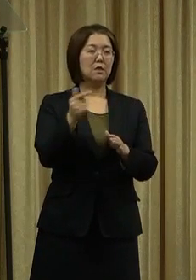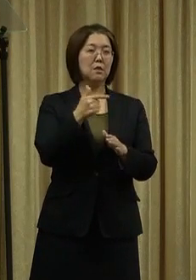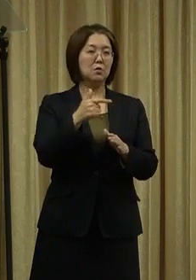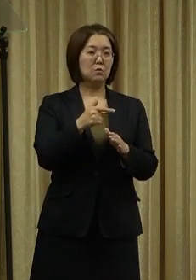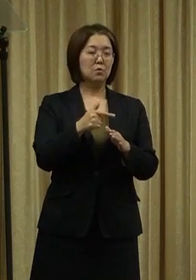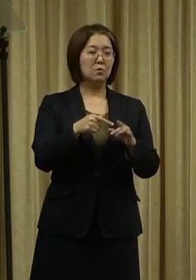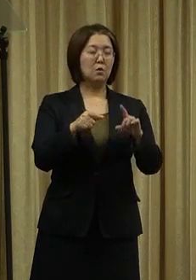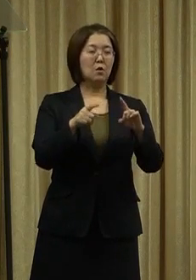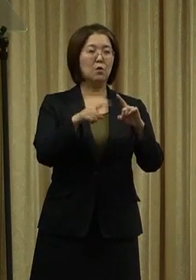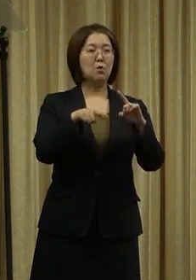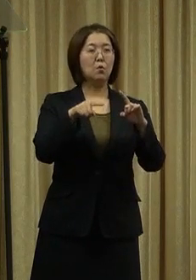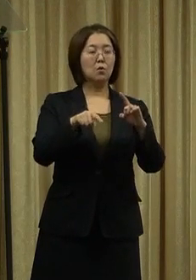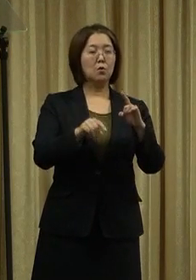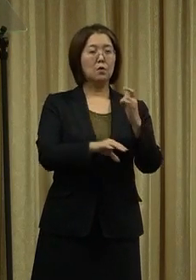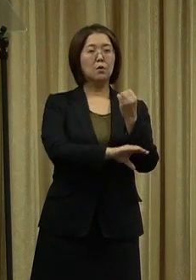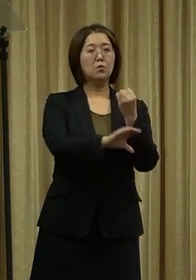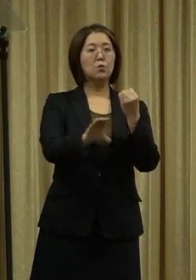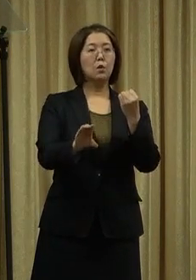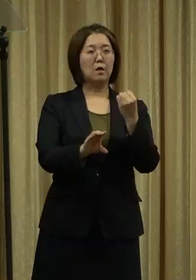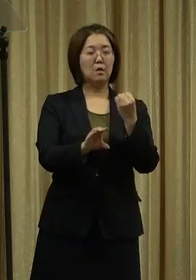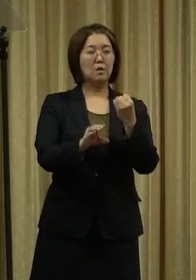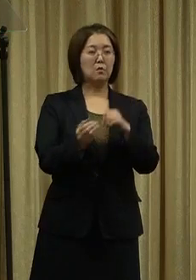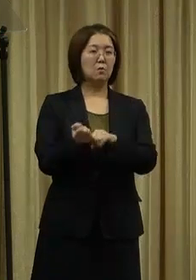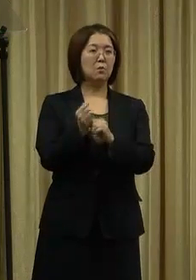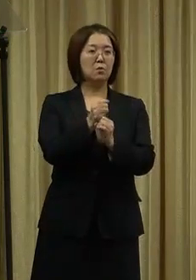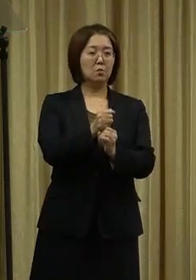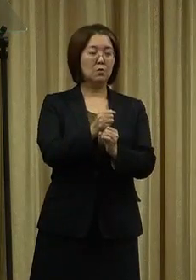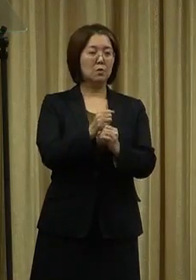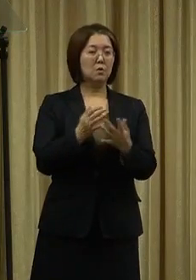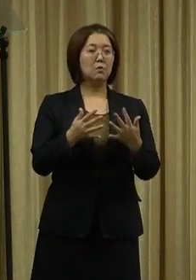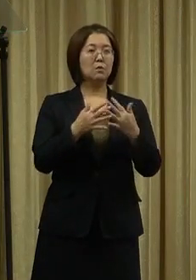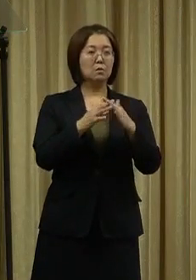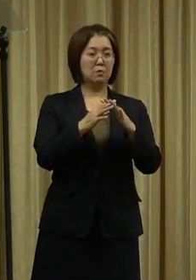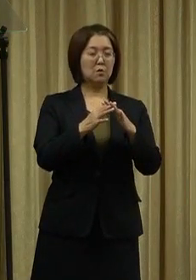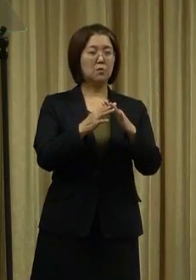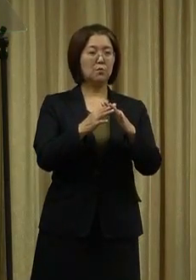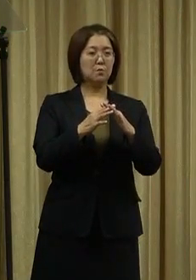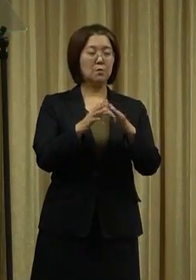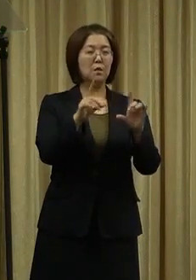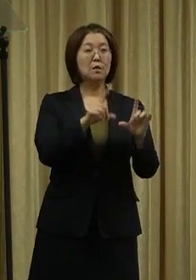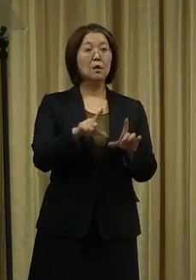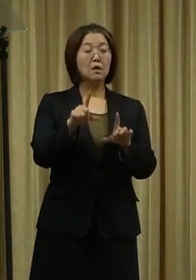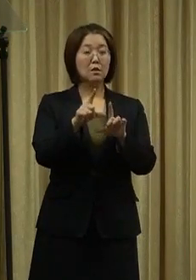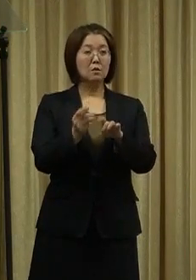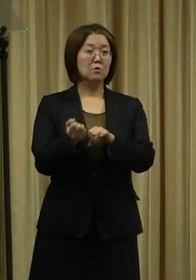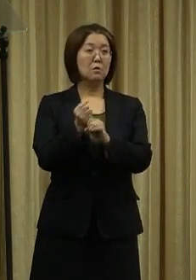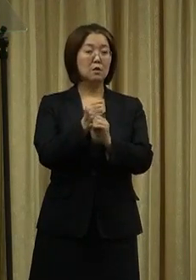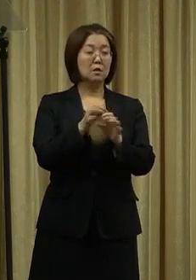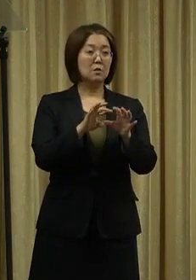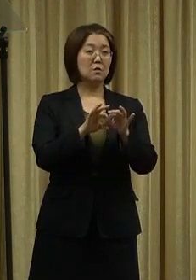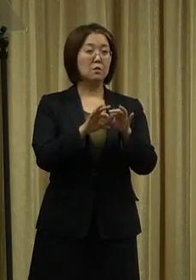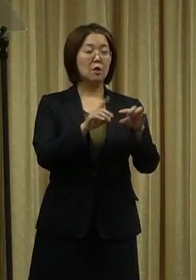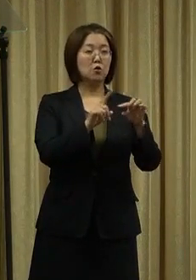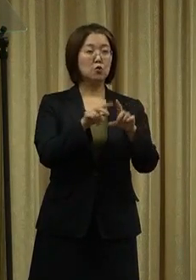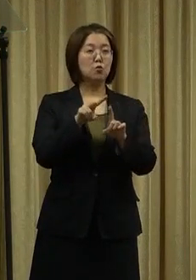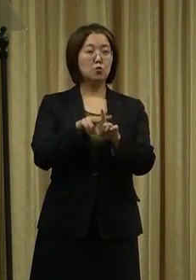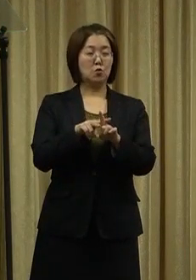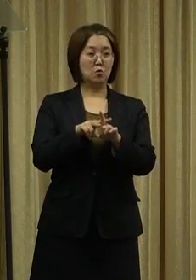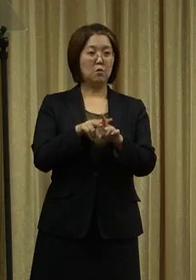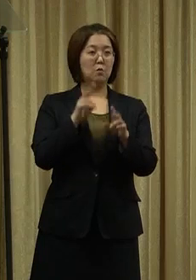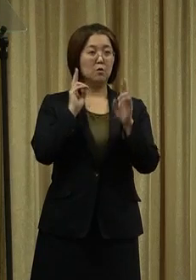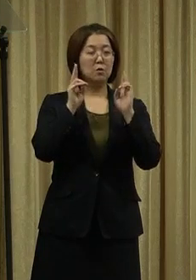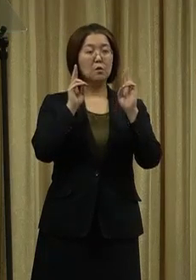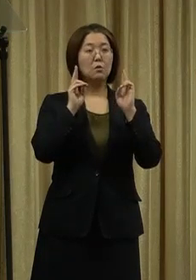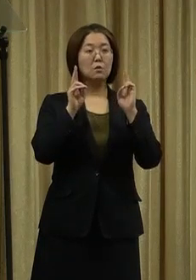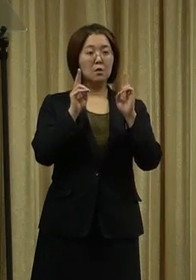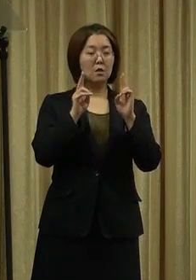公共インフラの復旧に取り組んでいきます。またなりわいの再建ですが 中小小規模事業者の施設設備